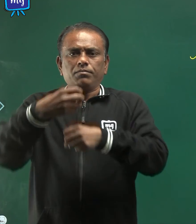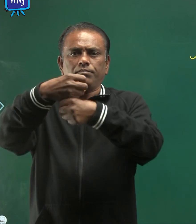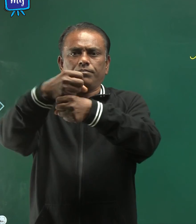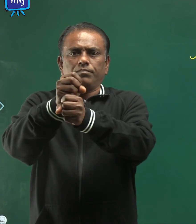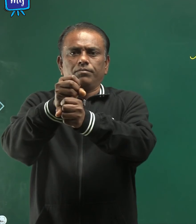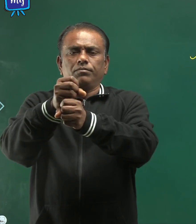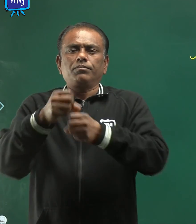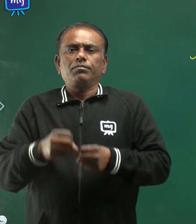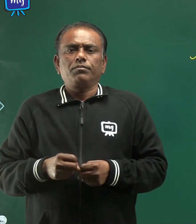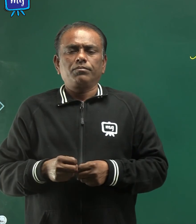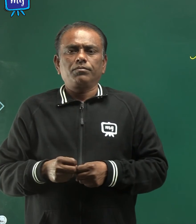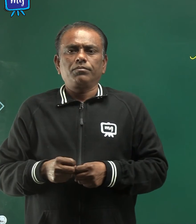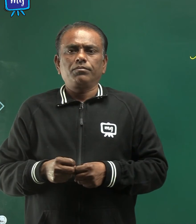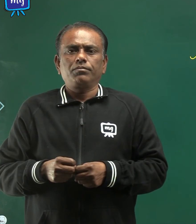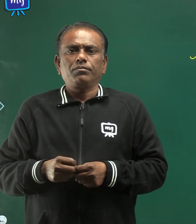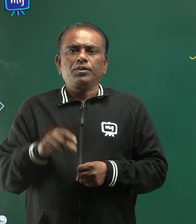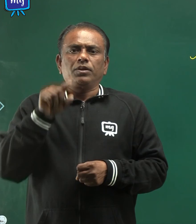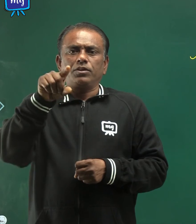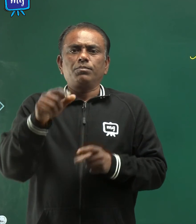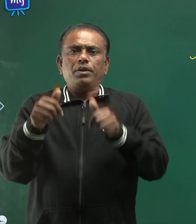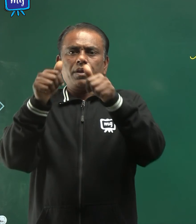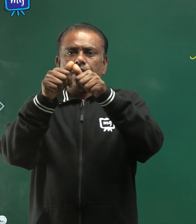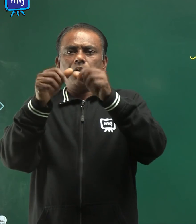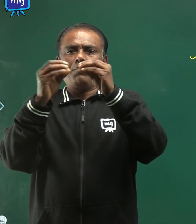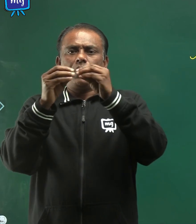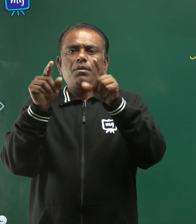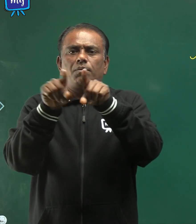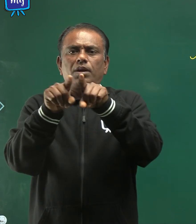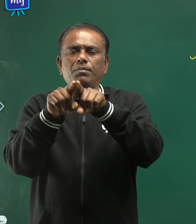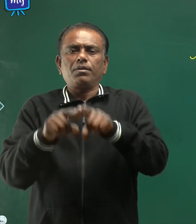रचना कीजिए जिसमें AB बराबर